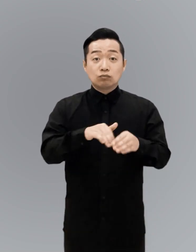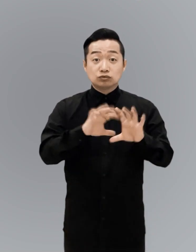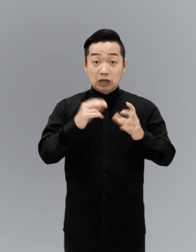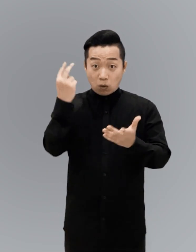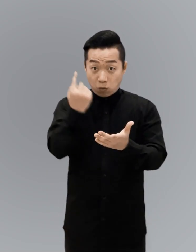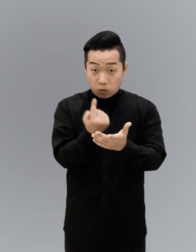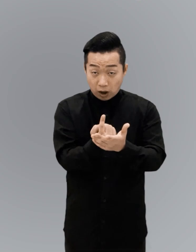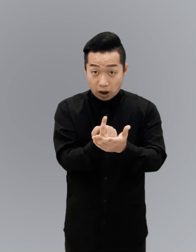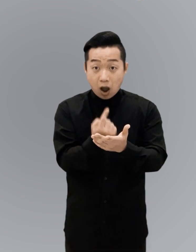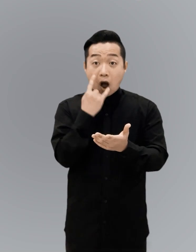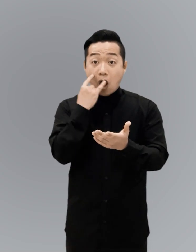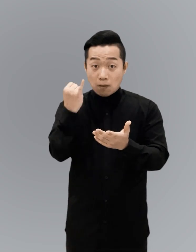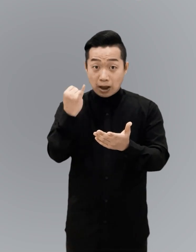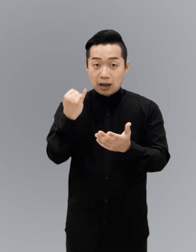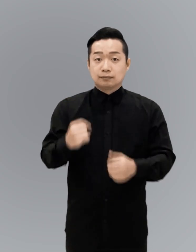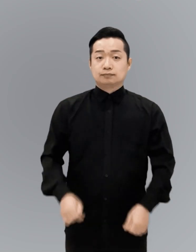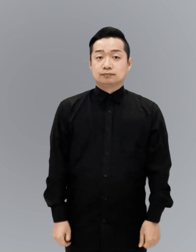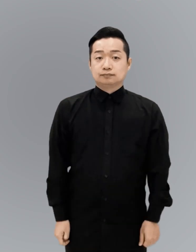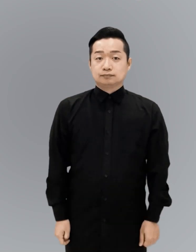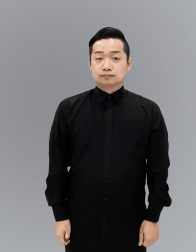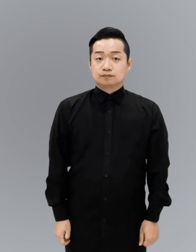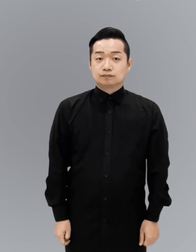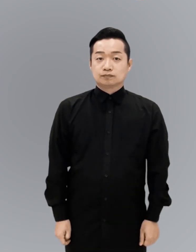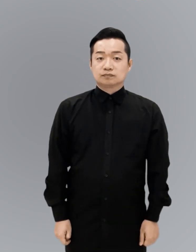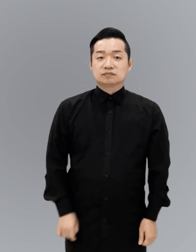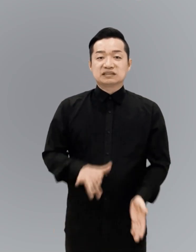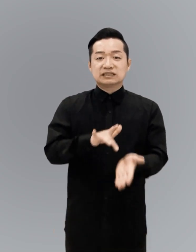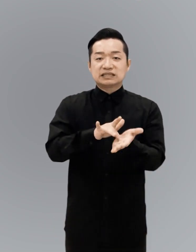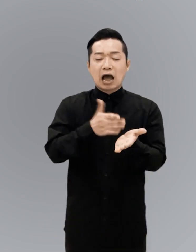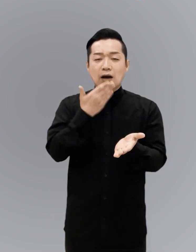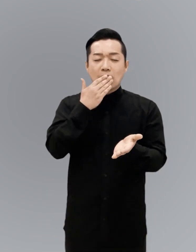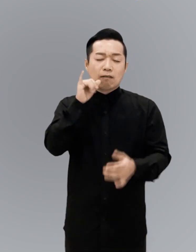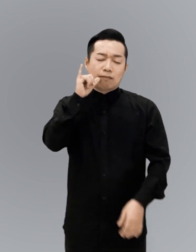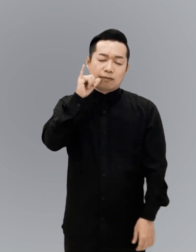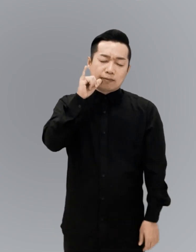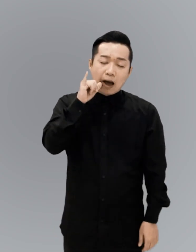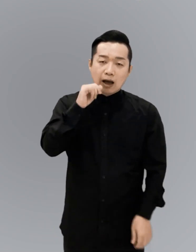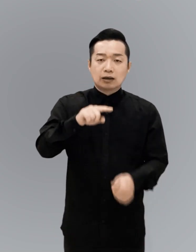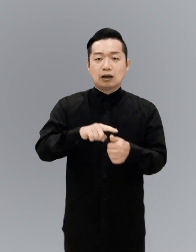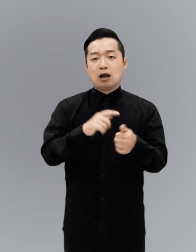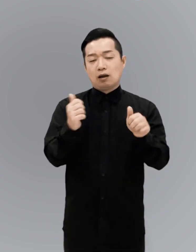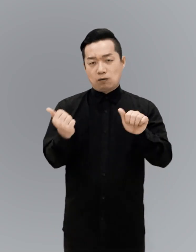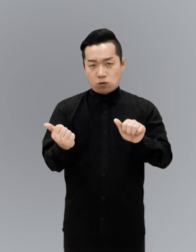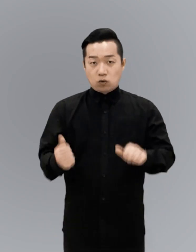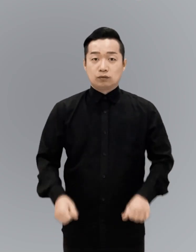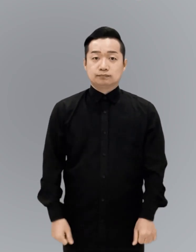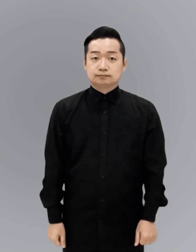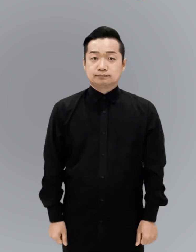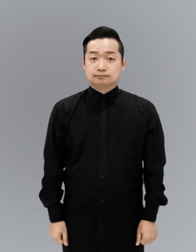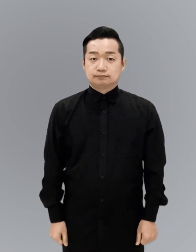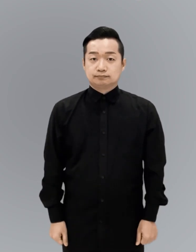문명세계로 돌아온 존의 엄마 린다는 소마에만 의존하다 중독되어 죽게 된다.